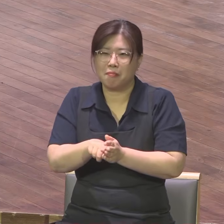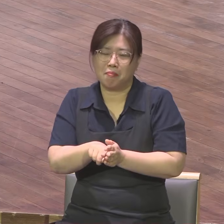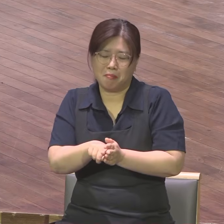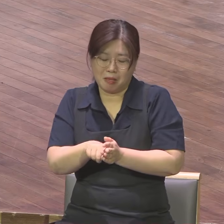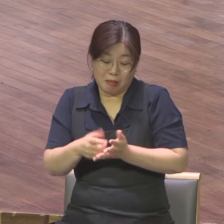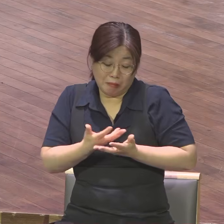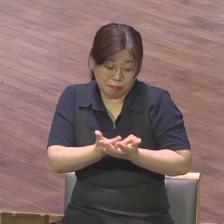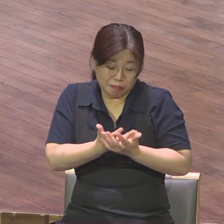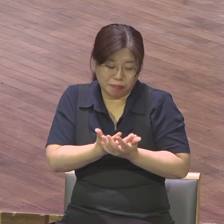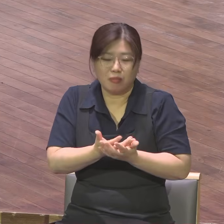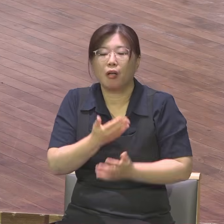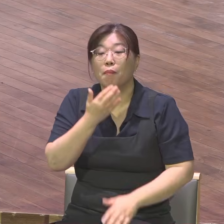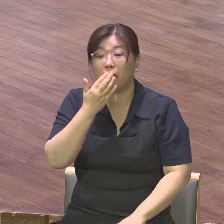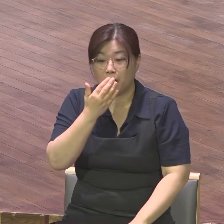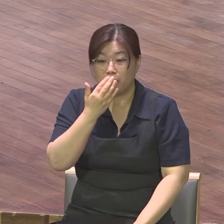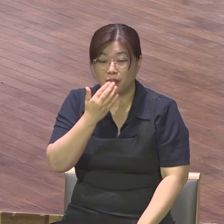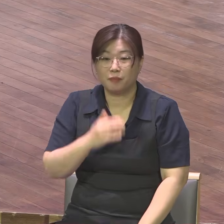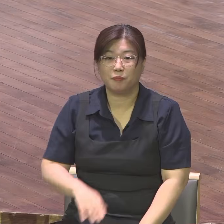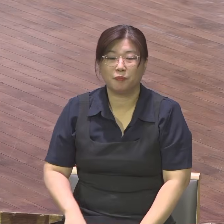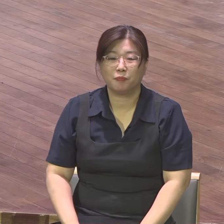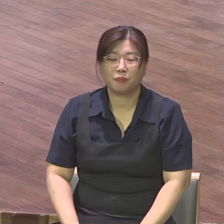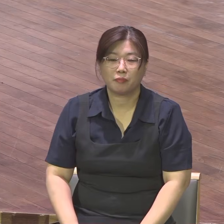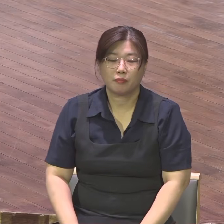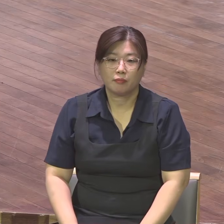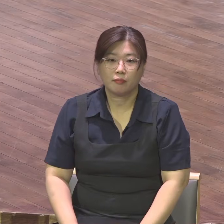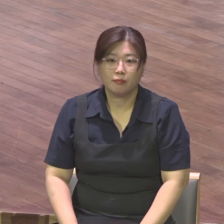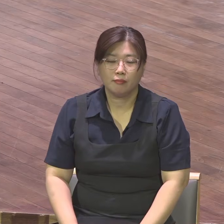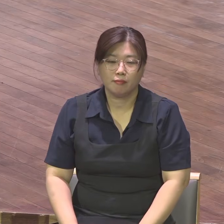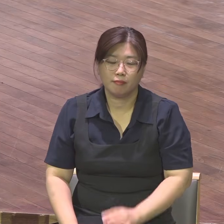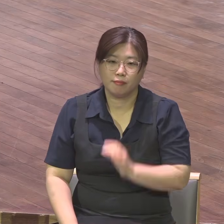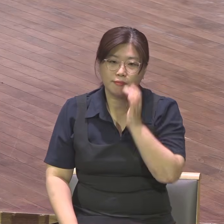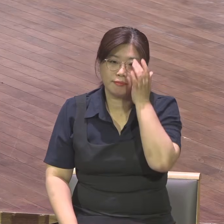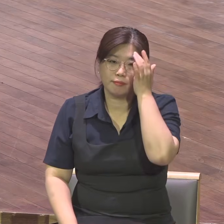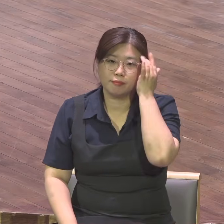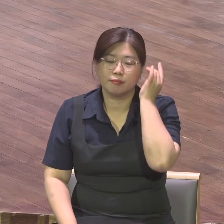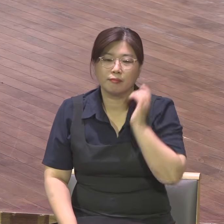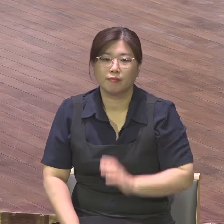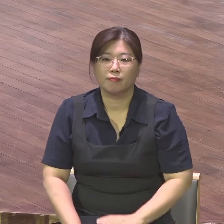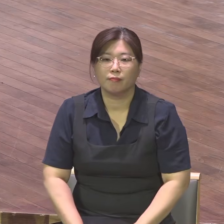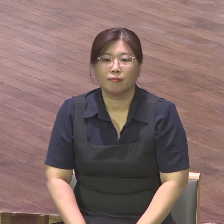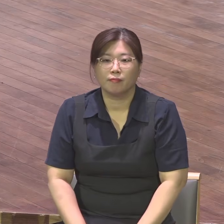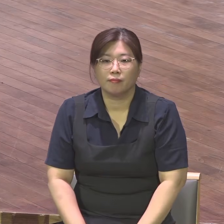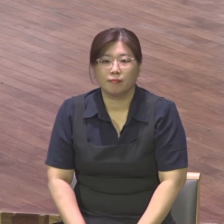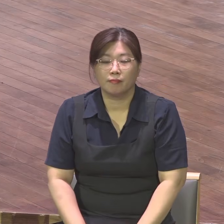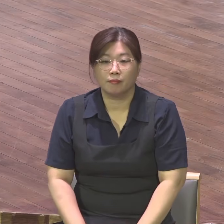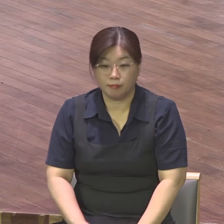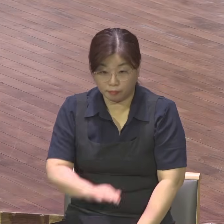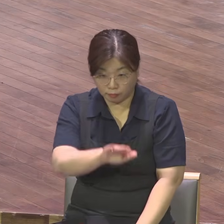노예되고 포로되고 속국이 되고 유리방황을 했다는 사실을 기억해야 됩니다.